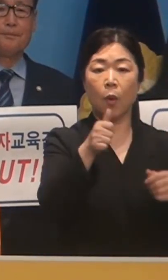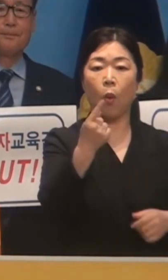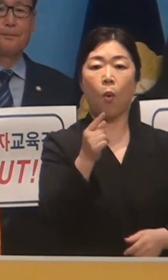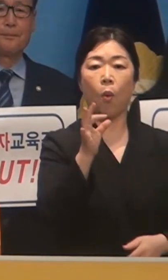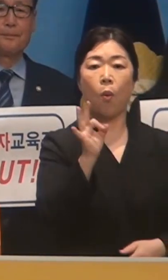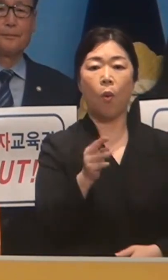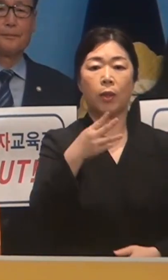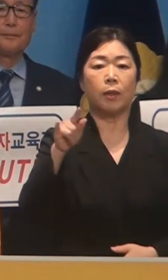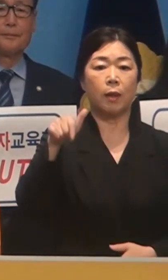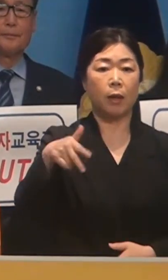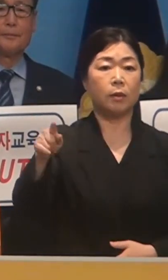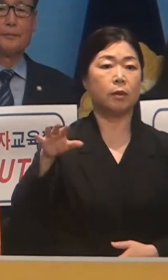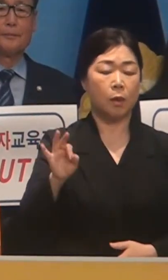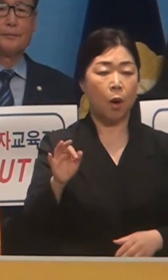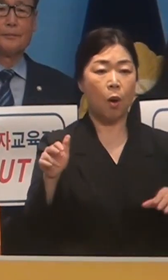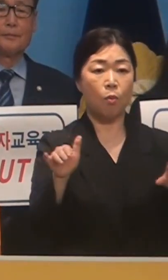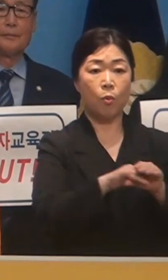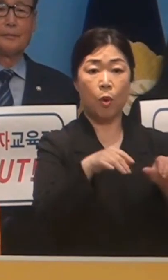홍택정